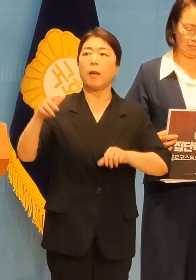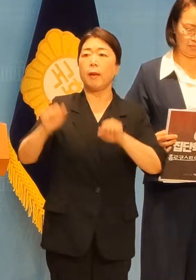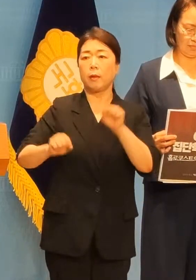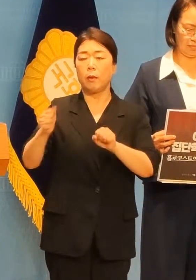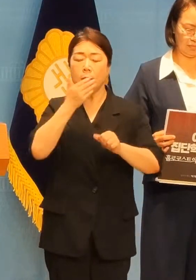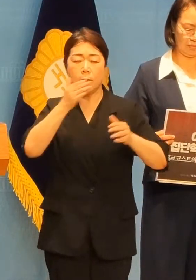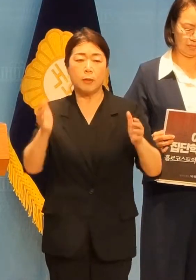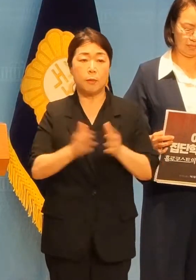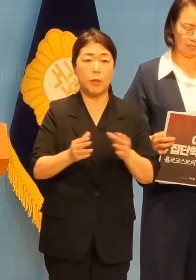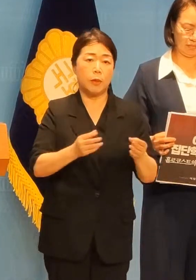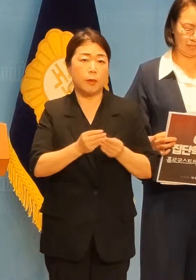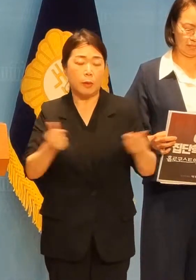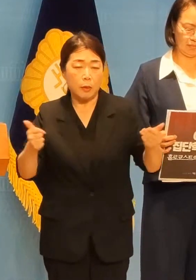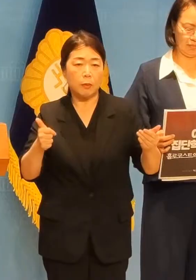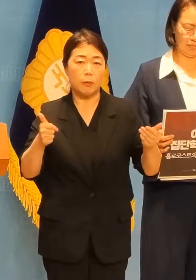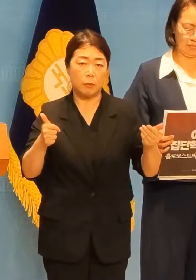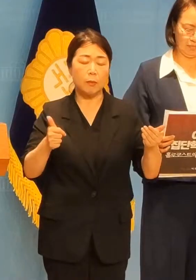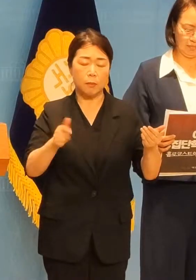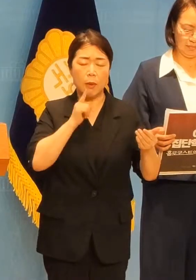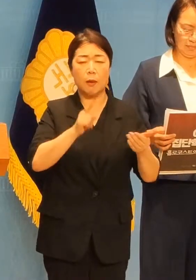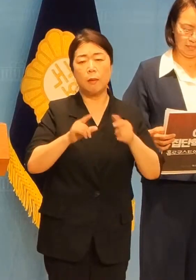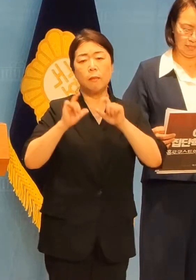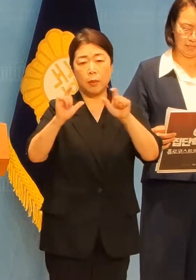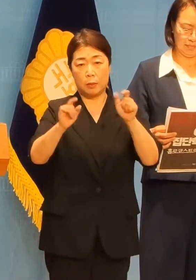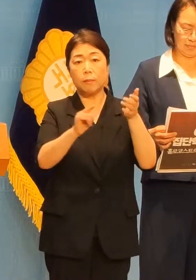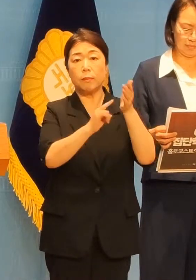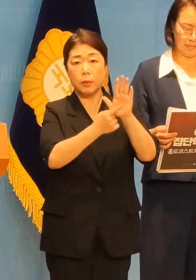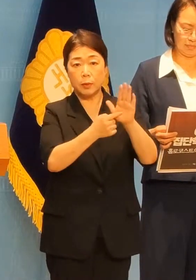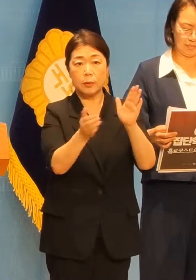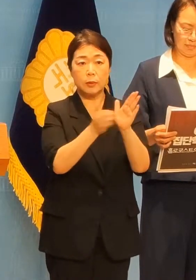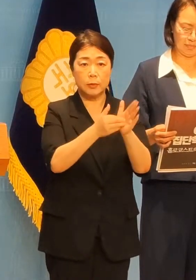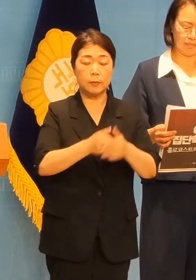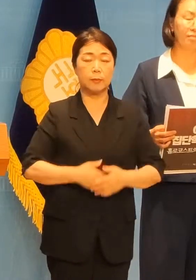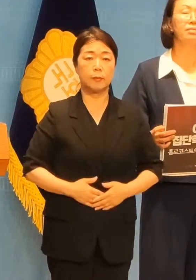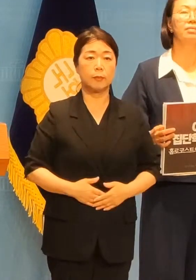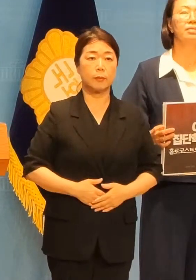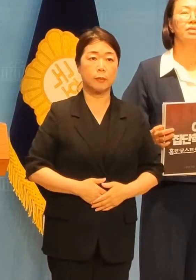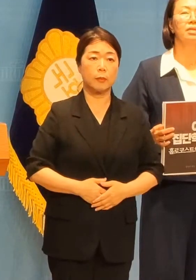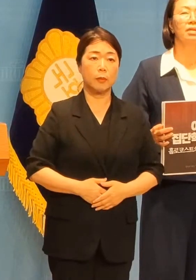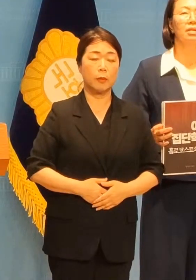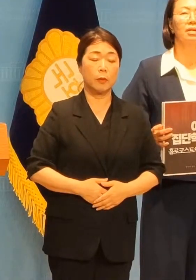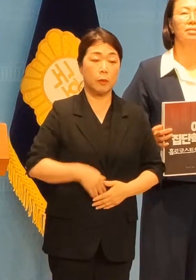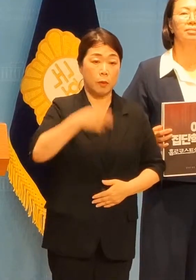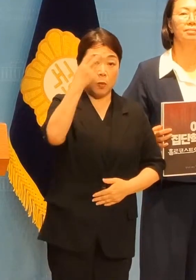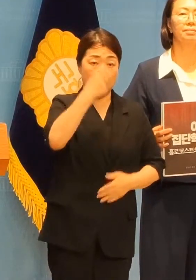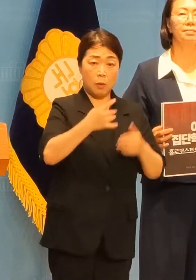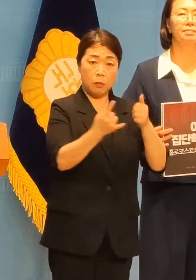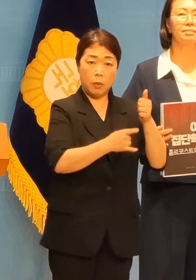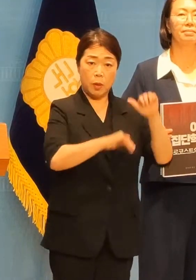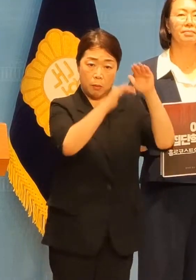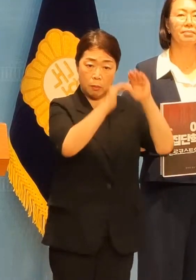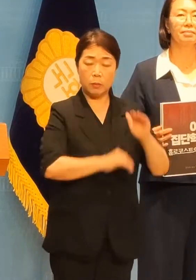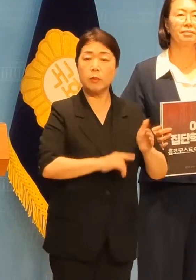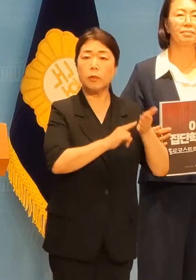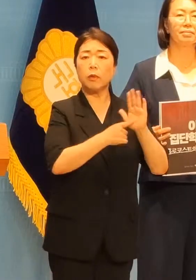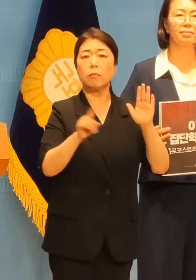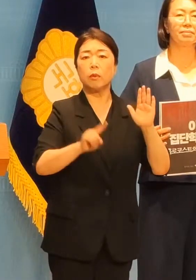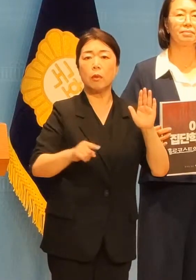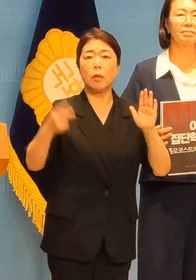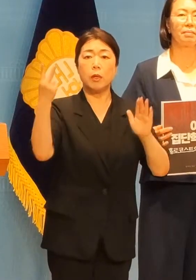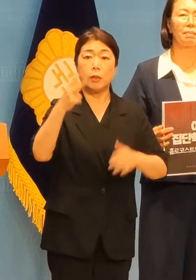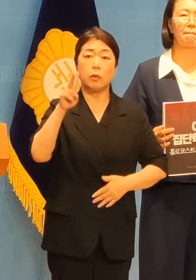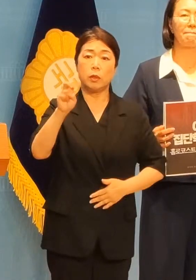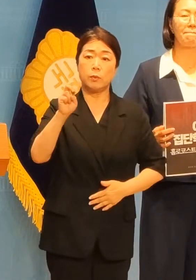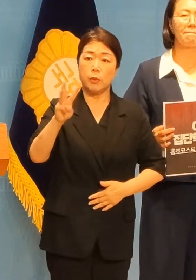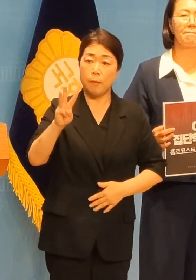학살, 제노사이드라고 하죠. 그렇게 규정했습니다. 조사위원회의 발표에 따르면 2023년